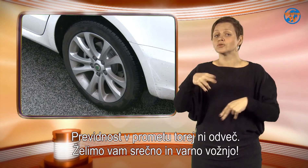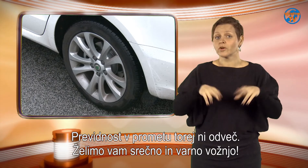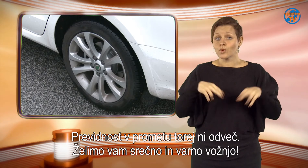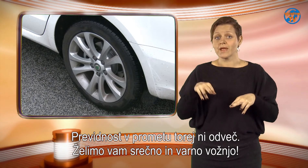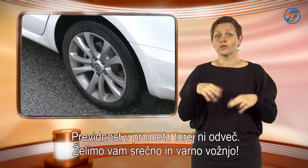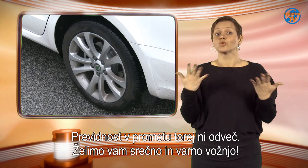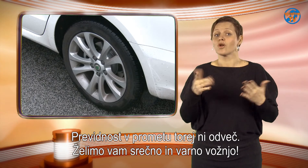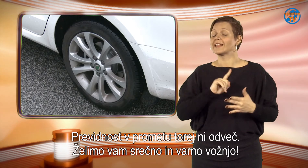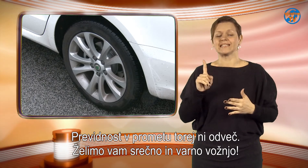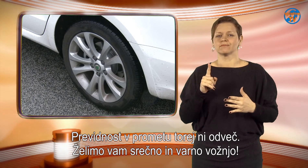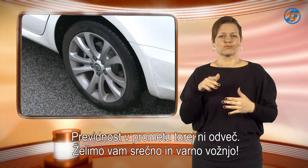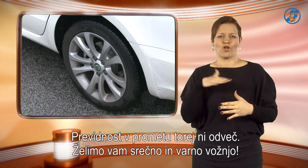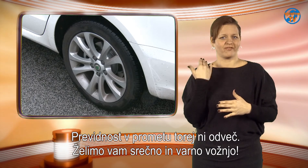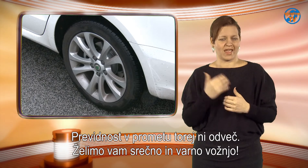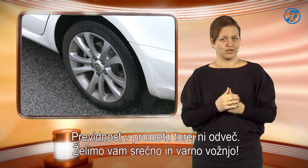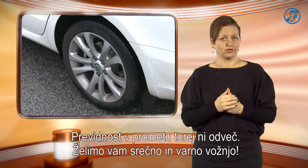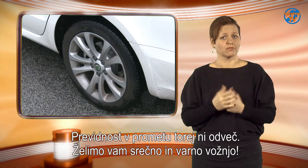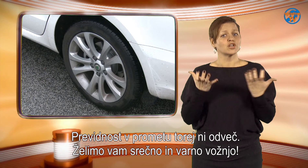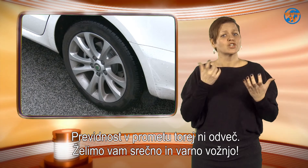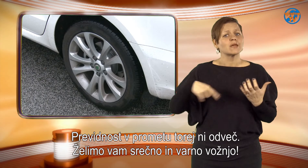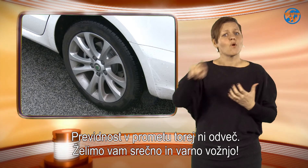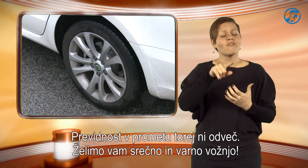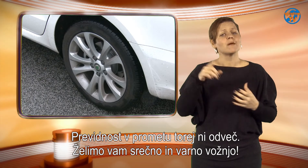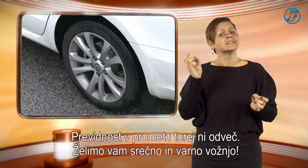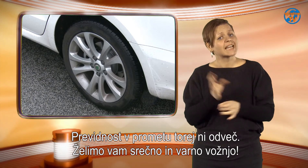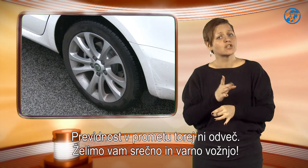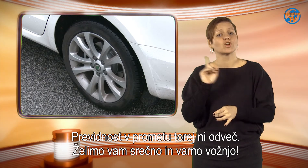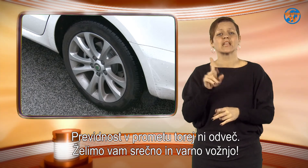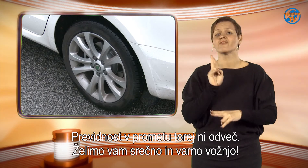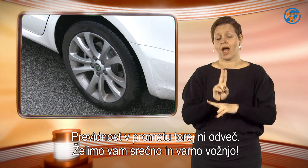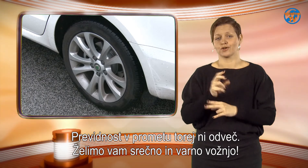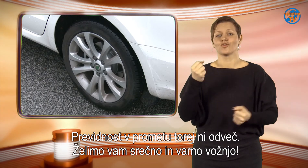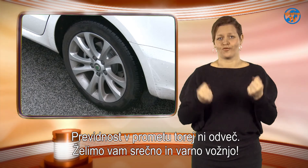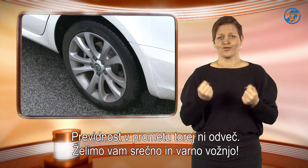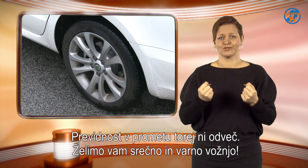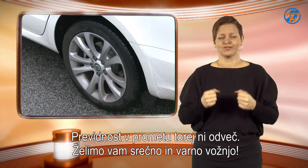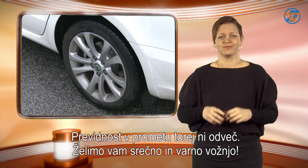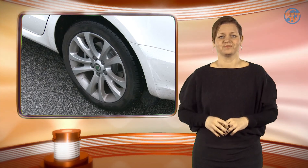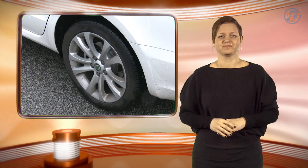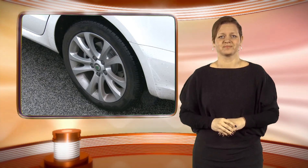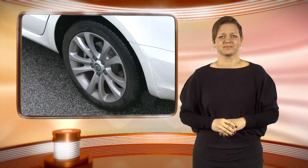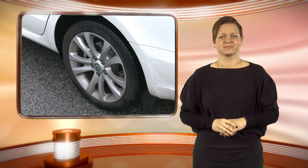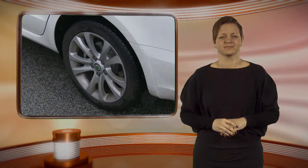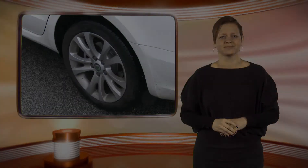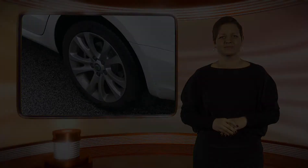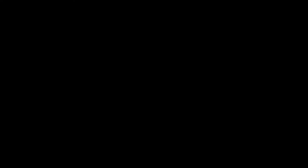Previdnost v prometu torej ni odveč. Želimo vam srečno in varno vožnjo.